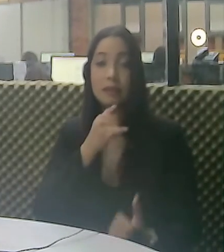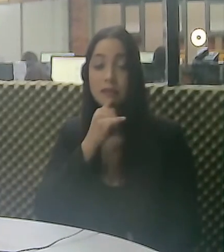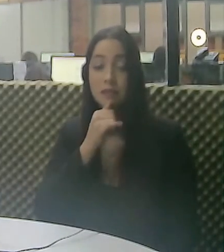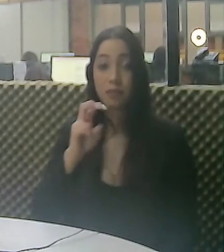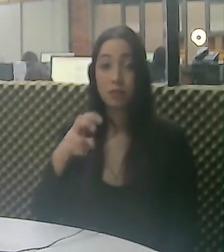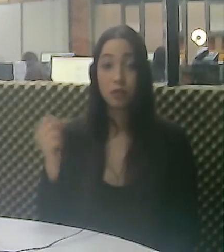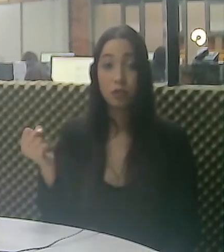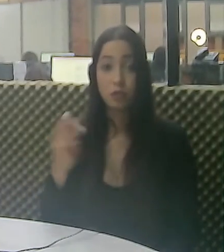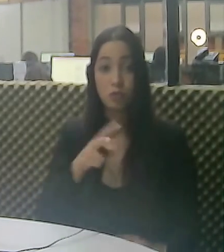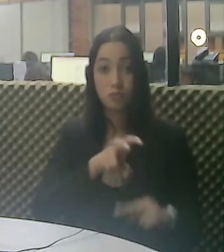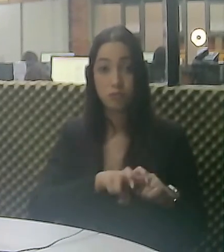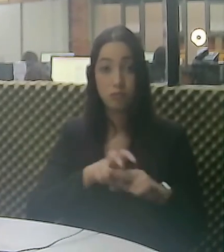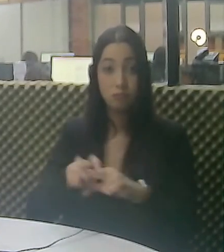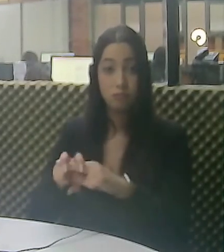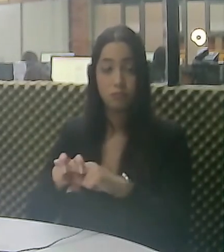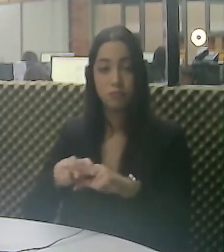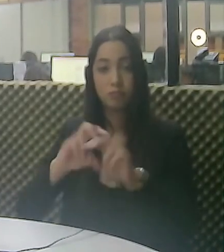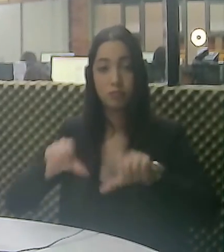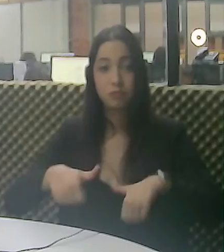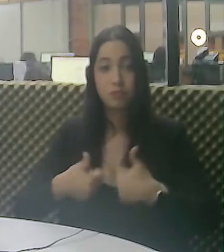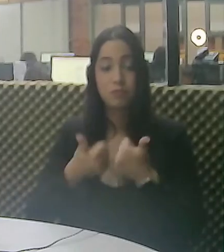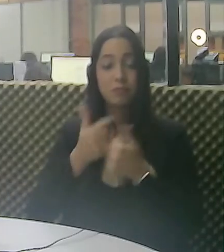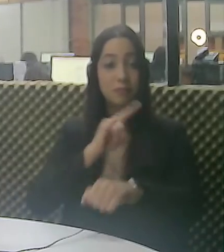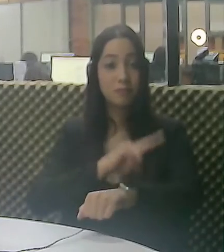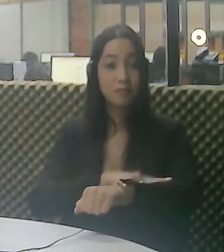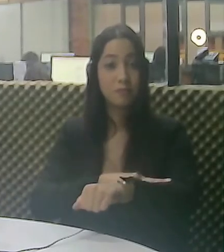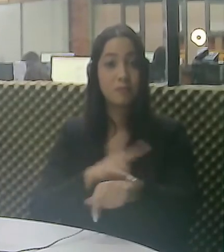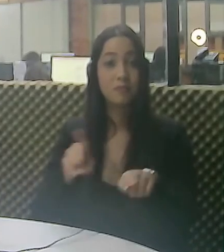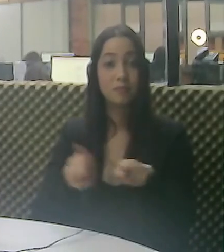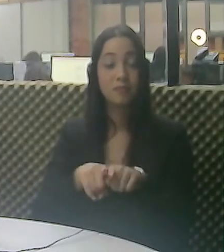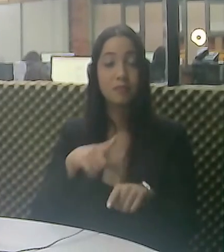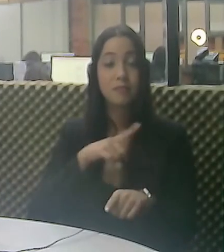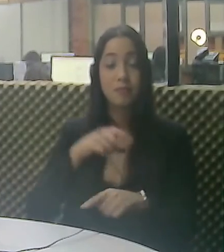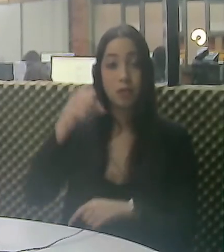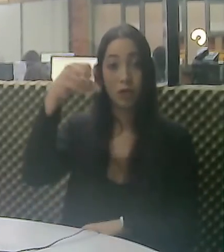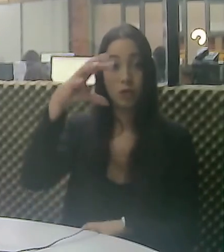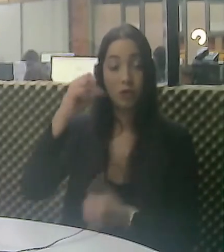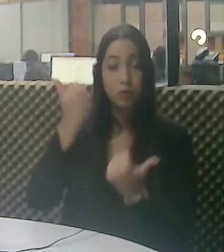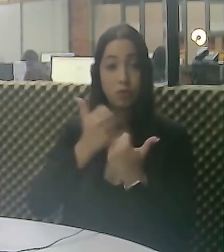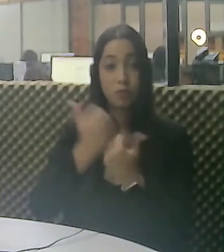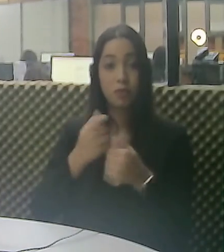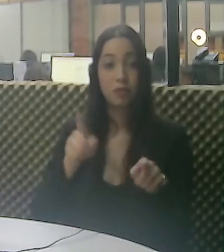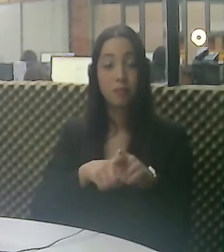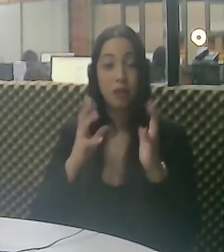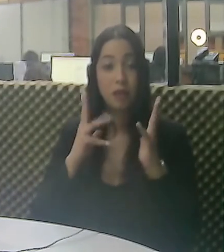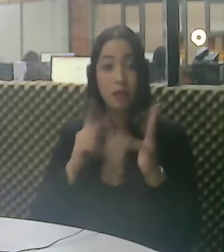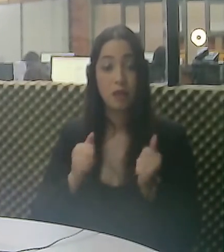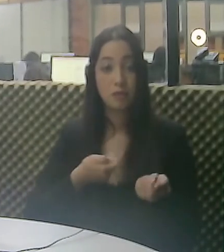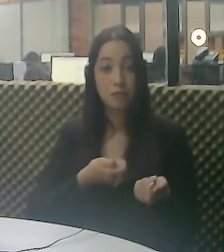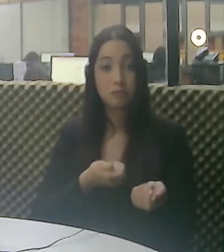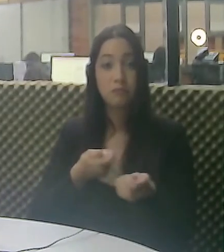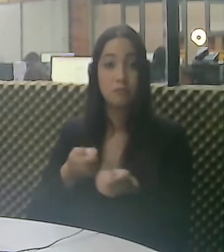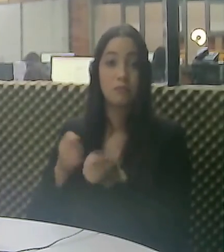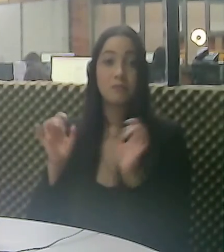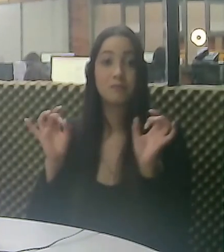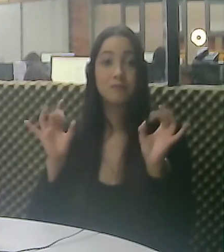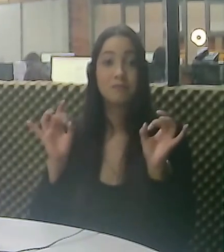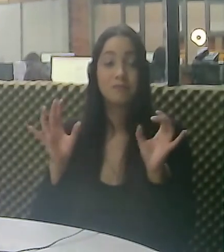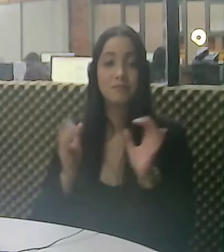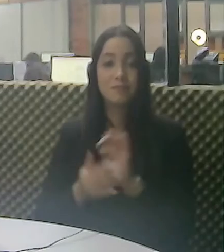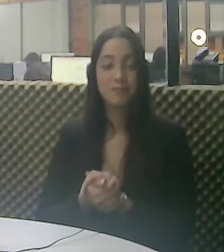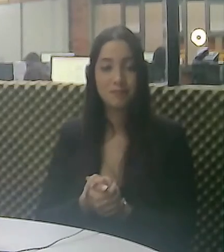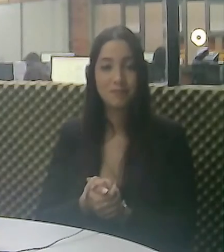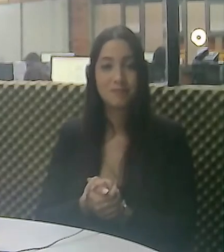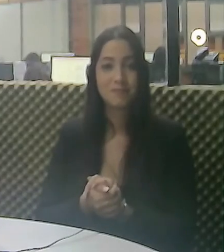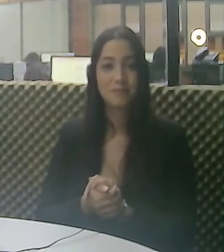cinco novos acentos as melhorias nos banheiros substituição de lâmpadas e limpeza realizado por equipe especializada